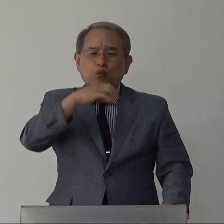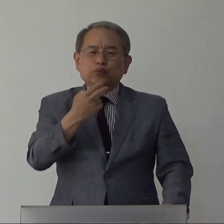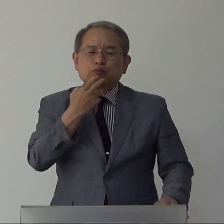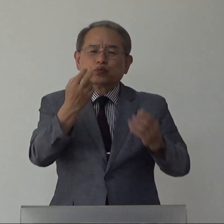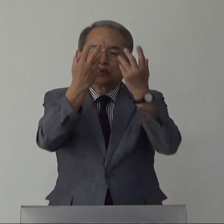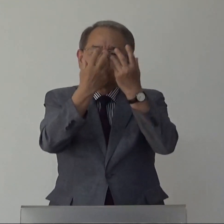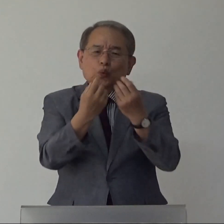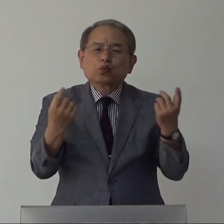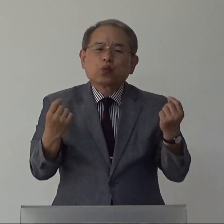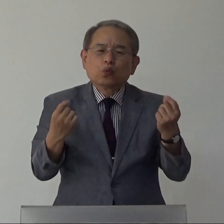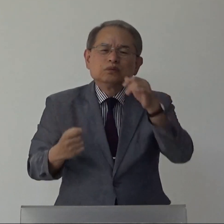그만입니다.